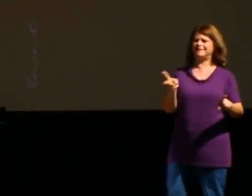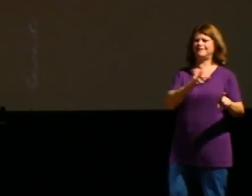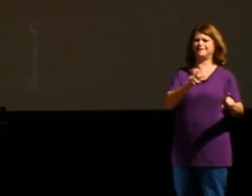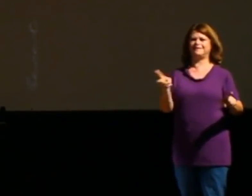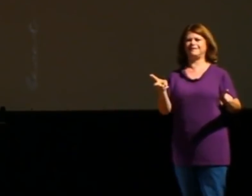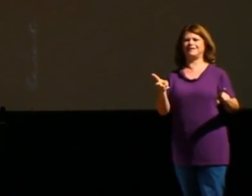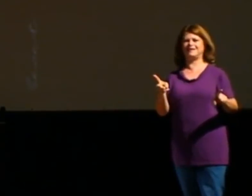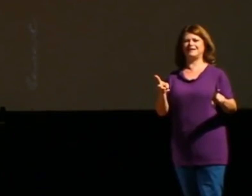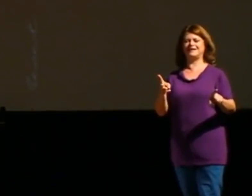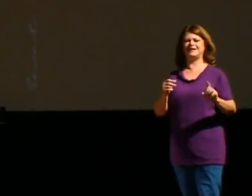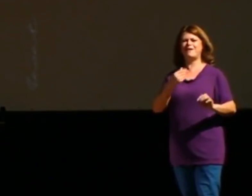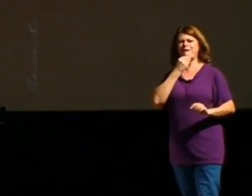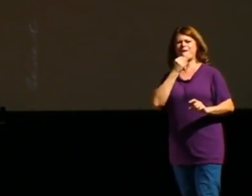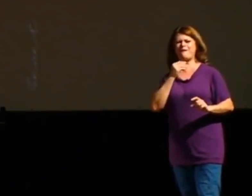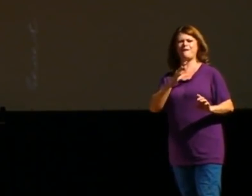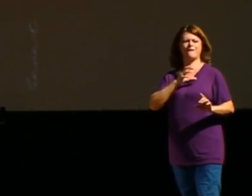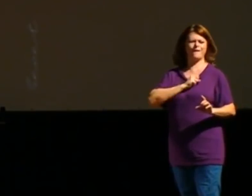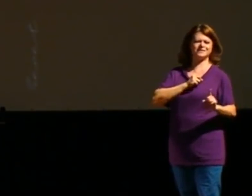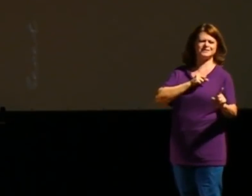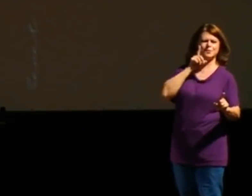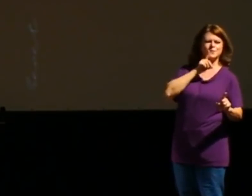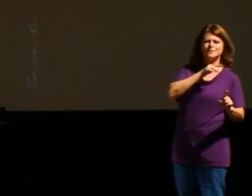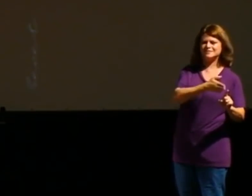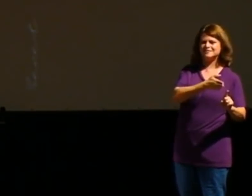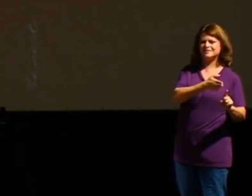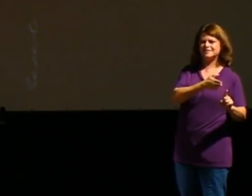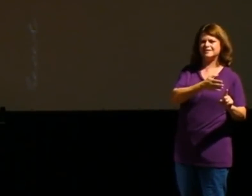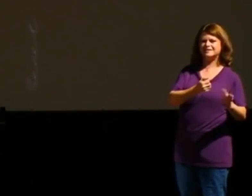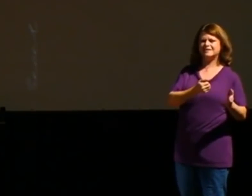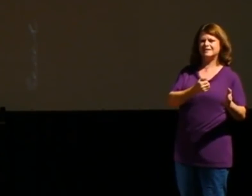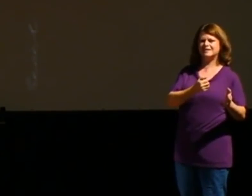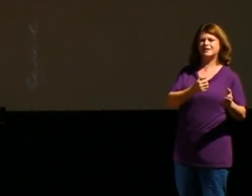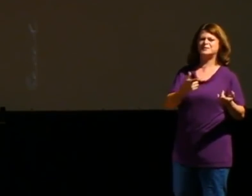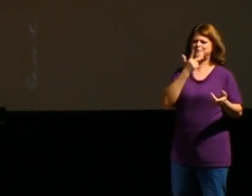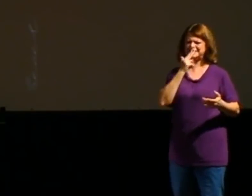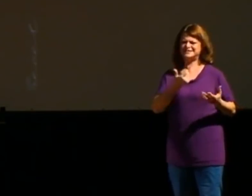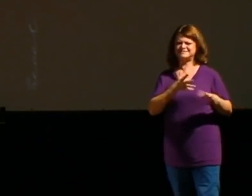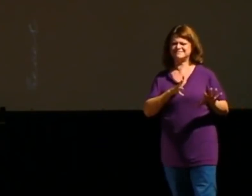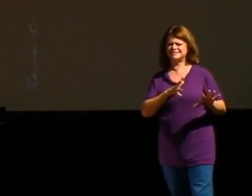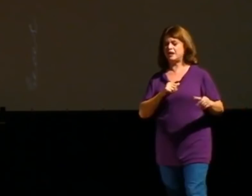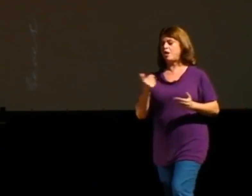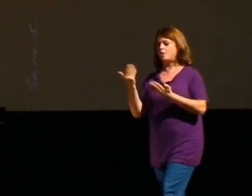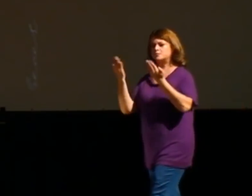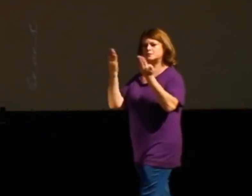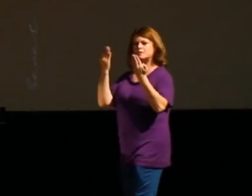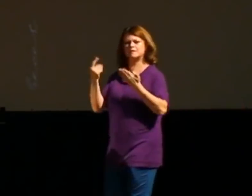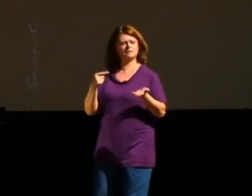morena. E a morena se apaixona por ele, mas ele não quer nada com a morena. E o psicólogo pergunta para ele